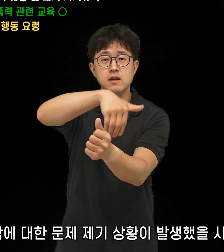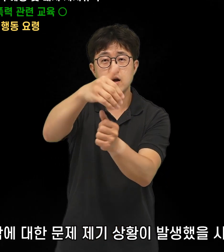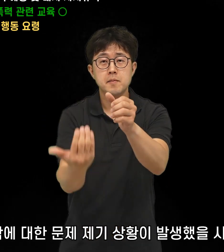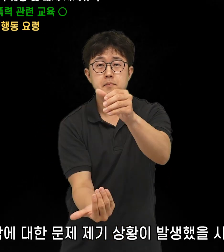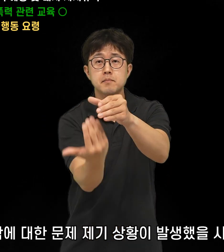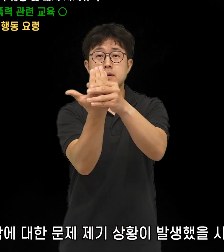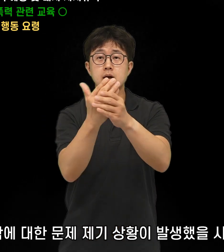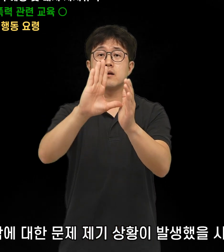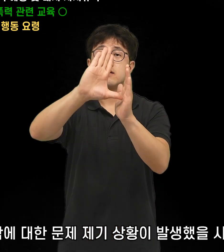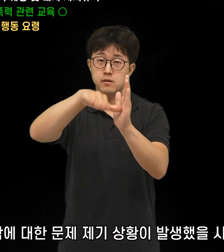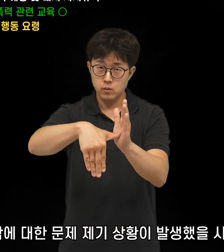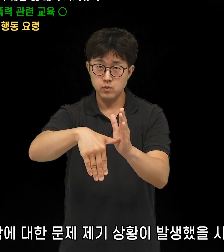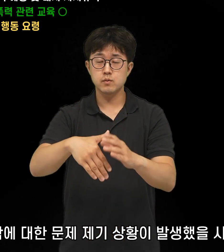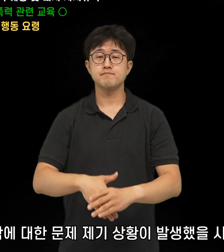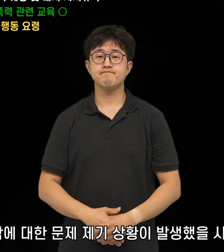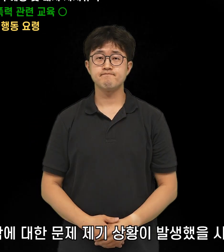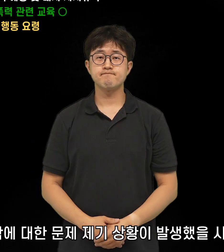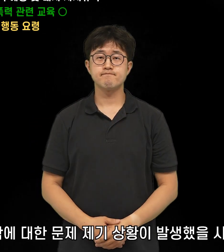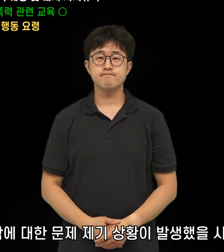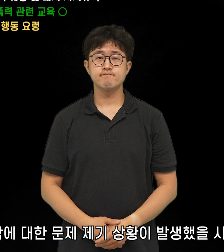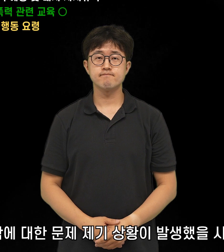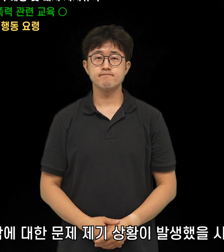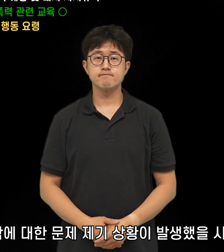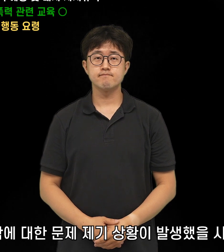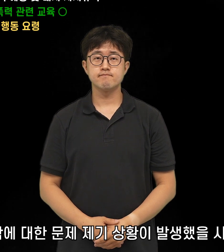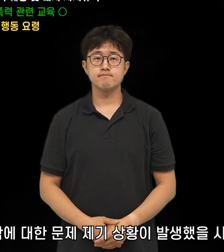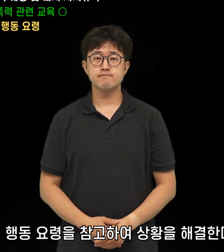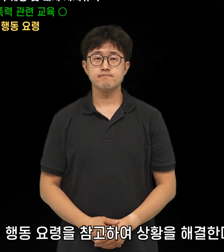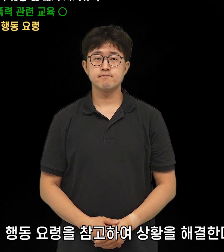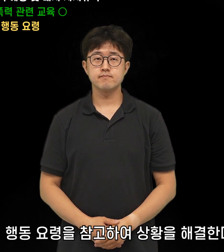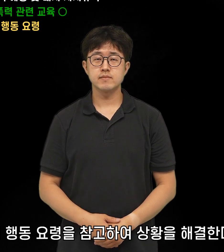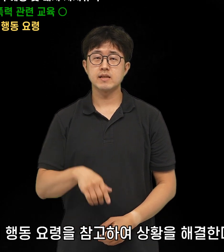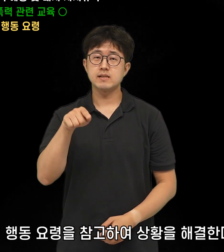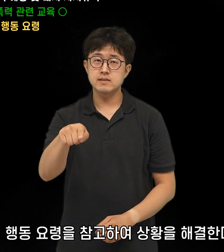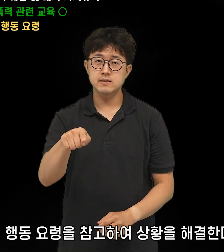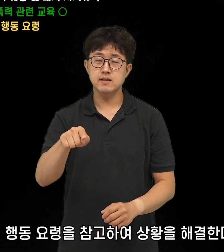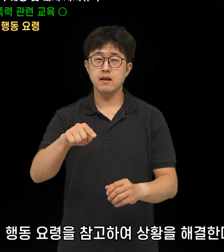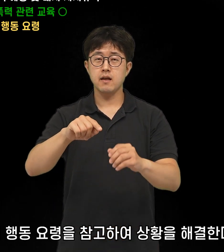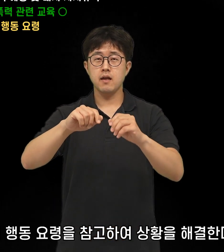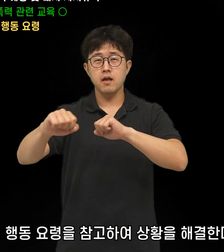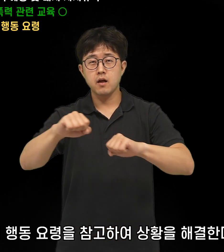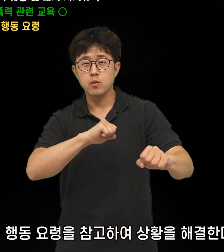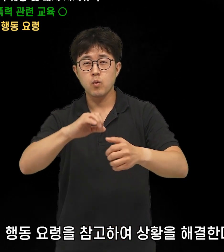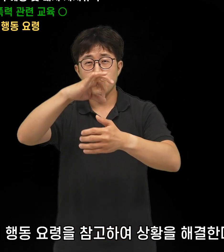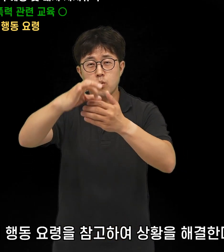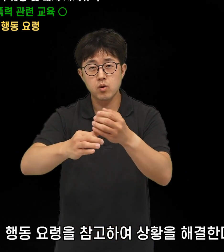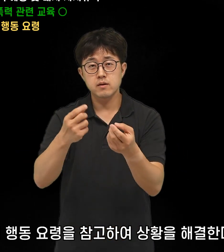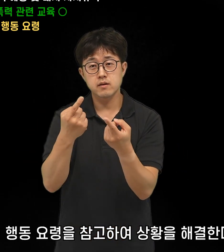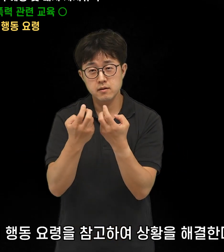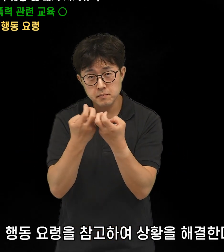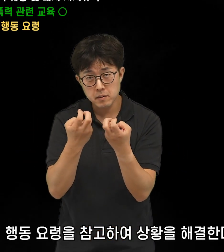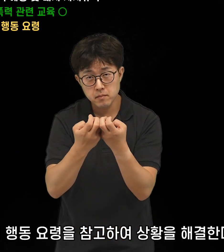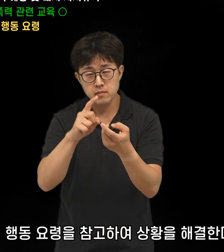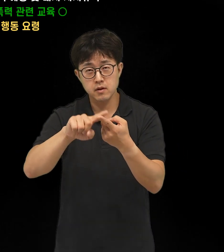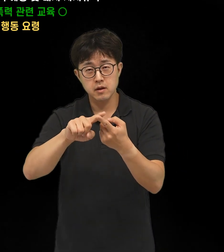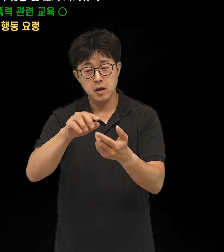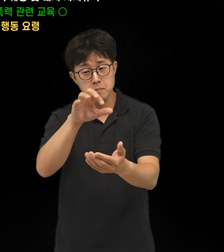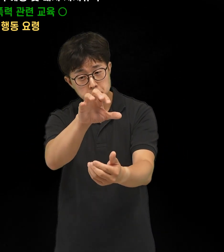불편함에 대한 문제제기 상황이 발생했을 시에도 아래의 행동 요령을 참고하여 상황을 해결한다.